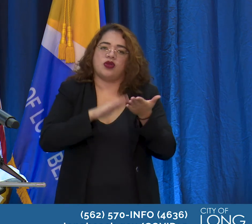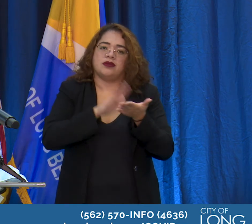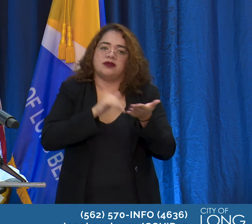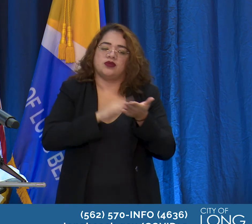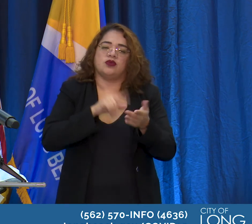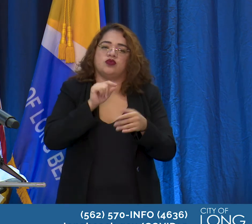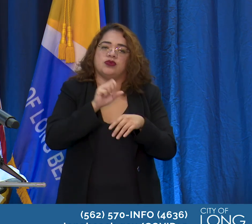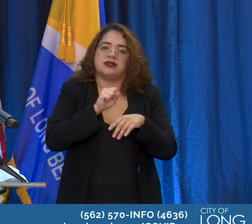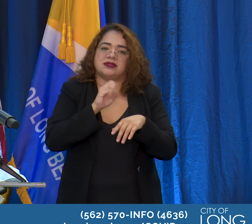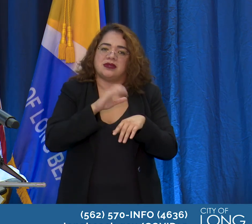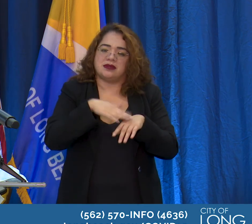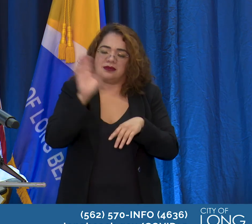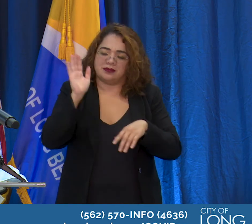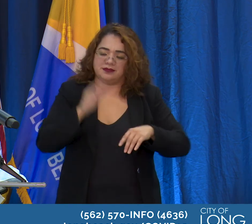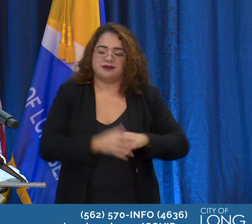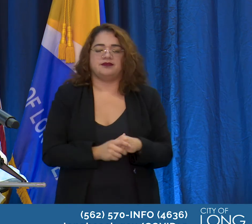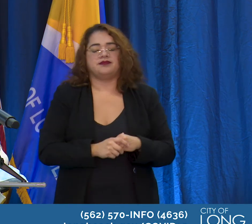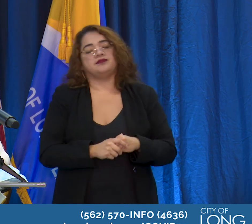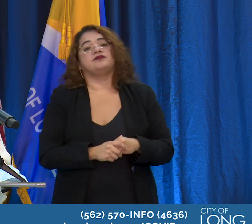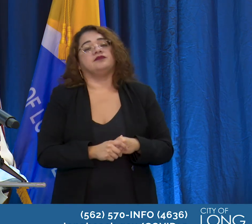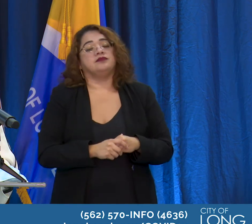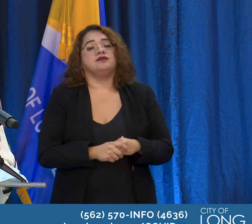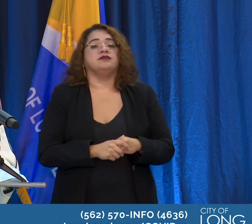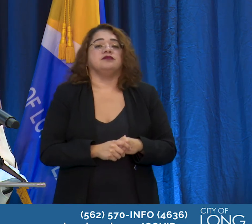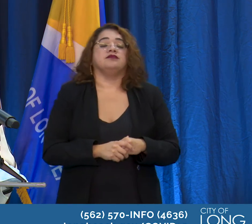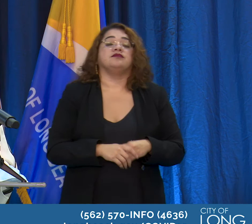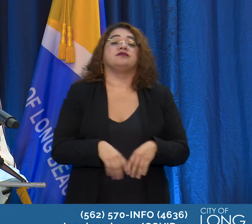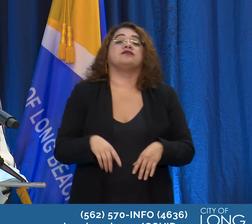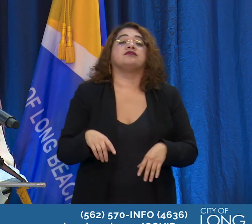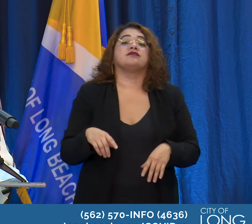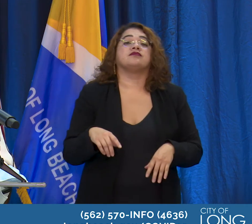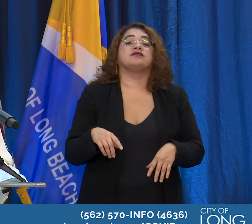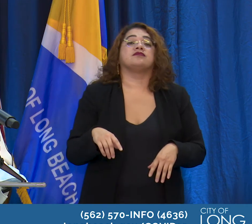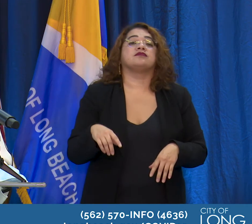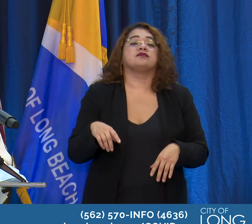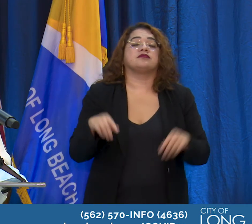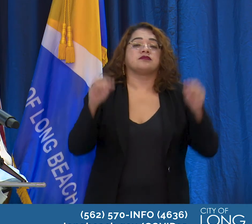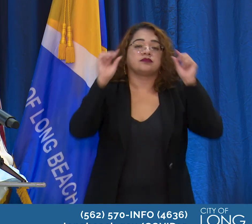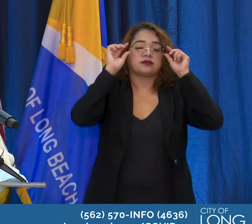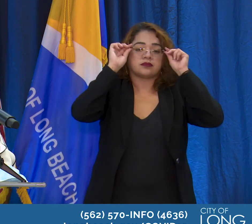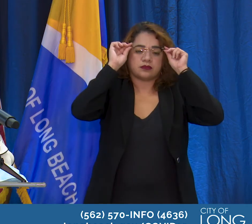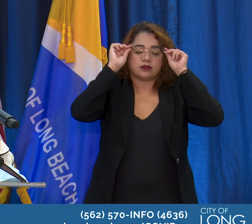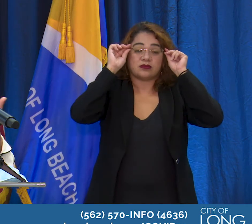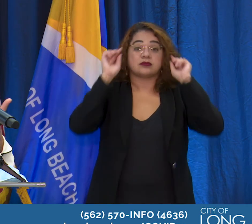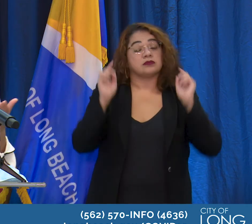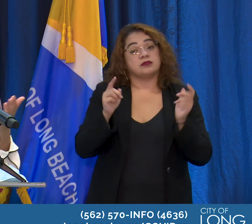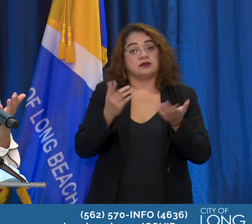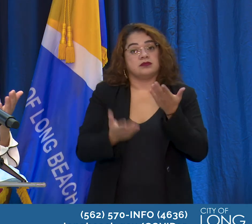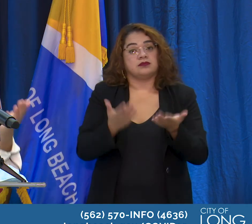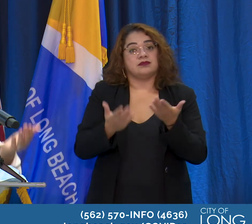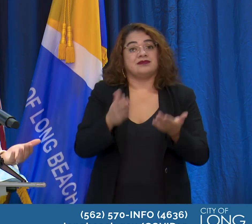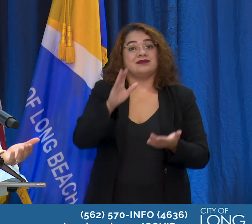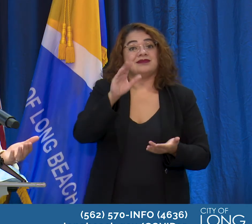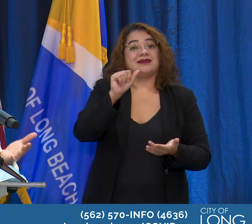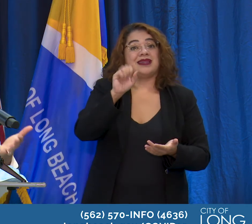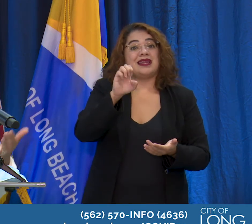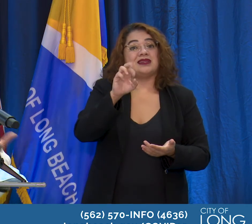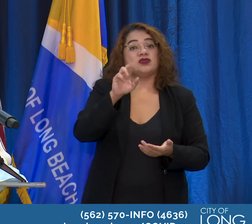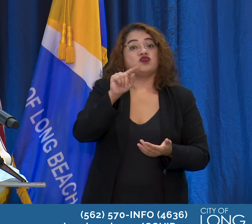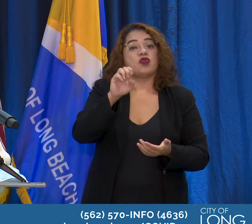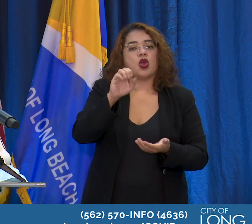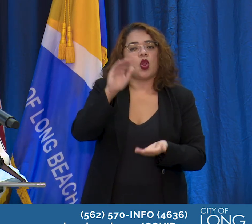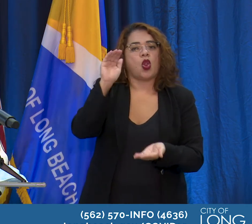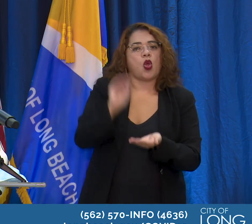cosa que se mencionó es que aunque nosotros vayamos a tener números más bajos,